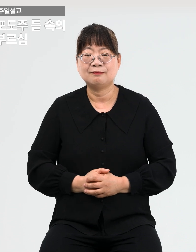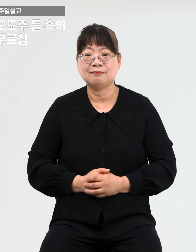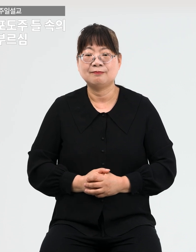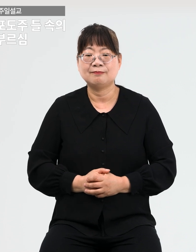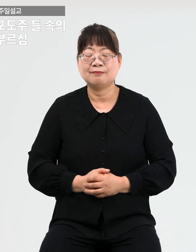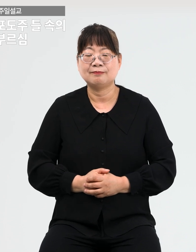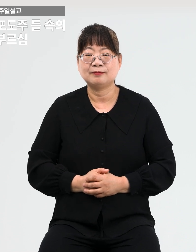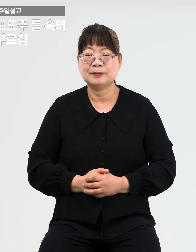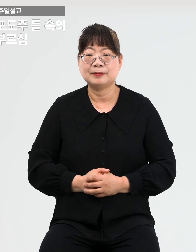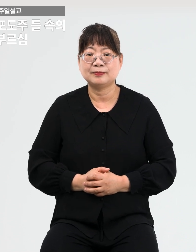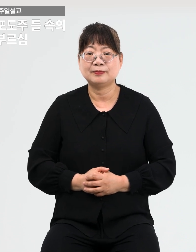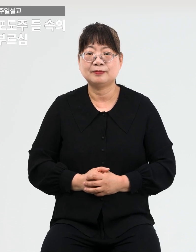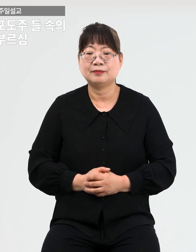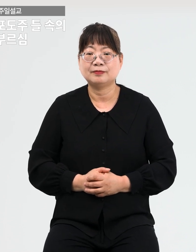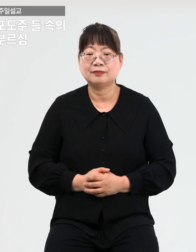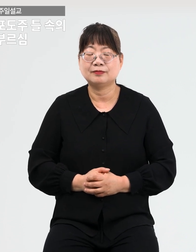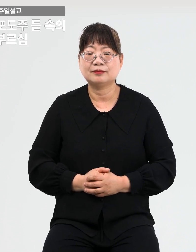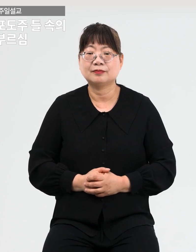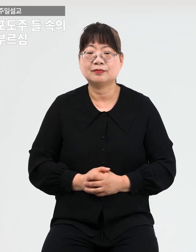자, 그러면